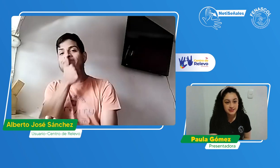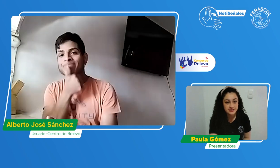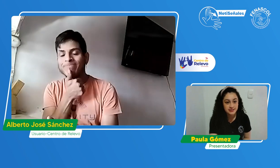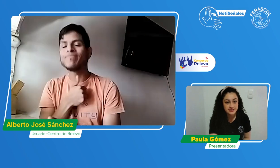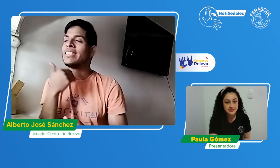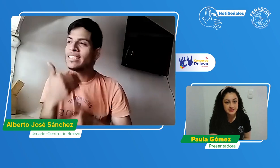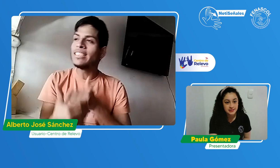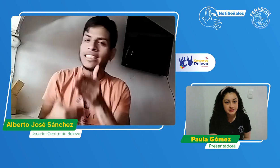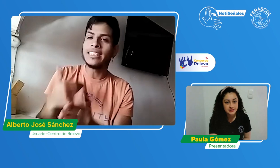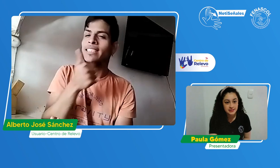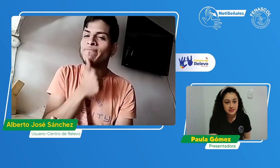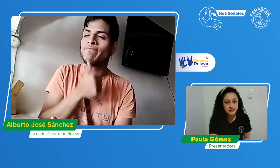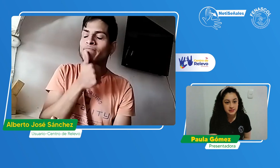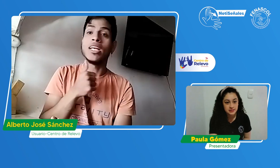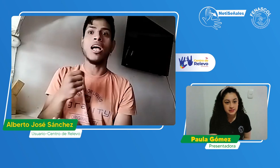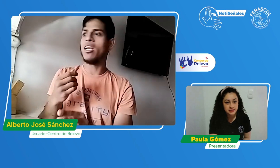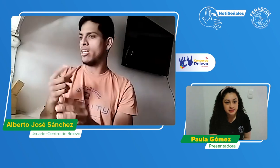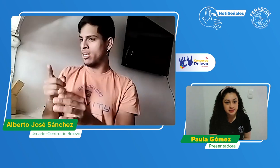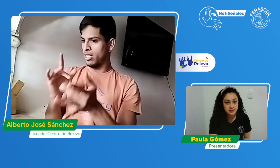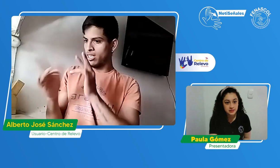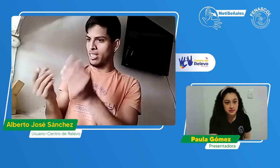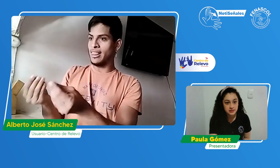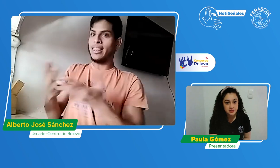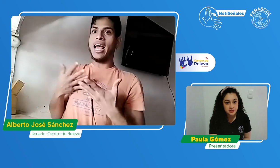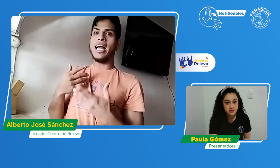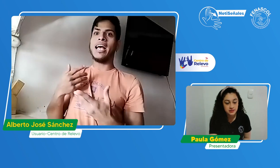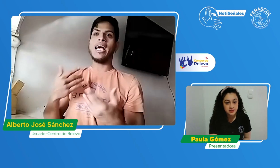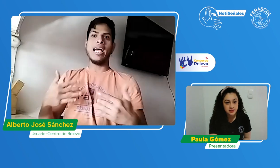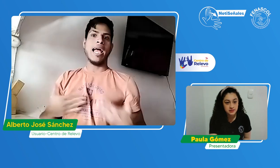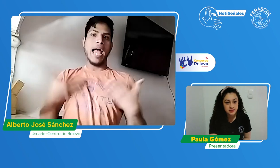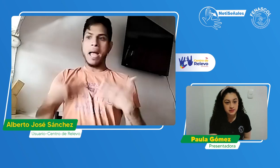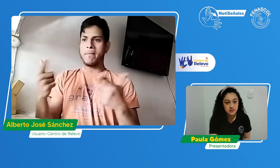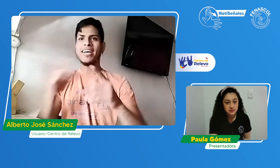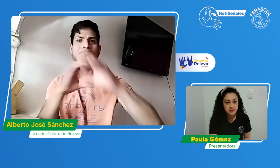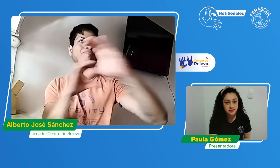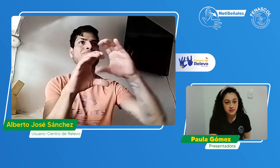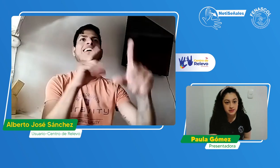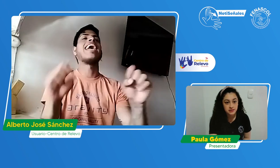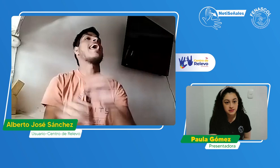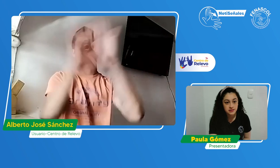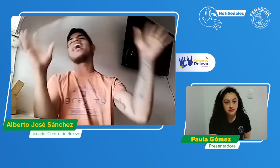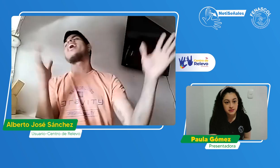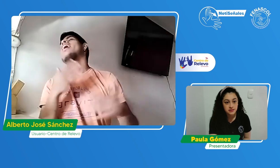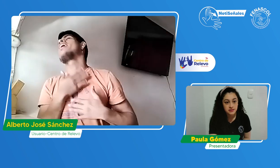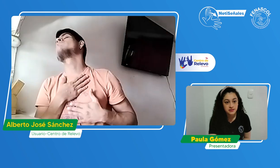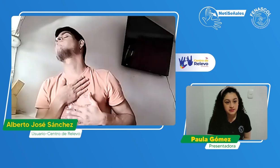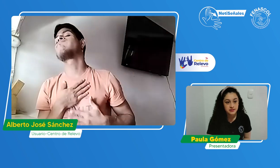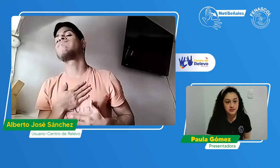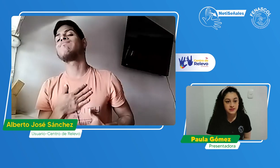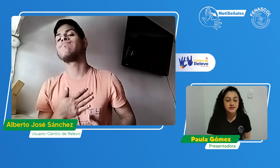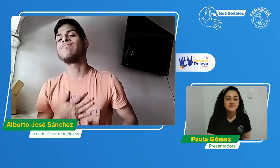entiende terminamos aceptando esa situación con resignación pero el centro de relevo nos Abre Estos espacios